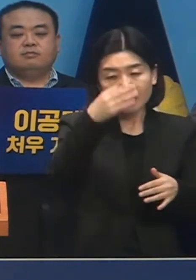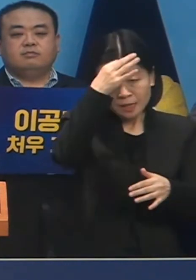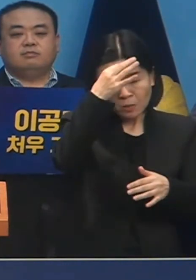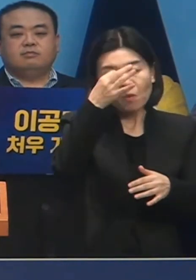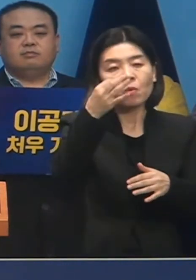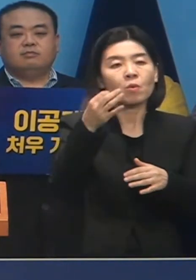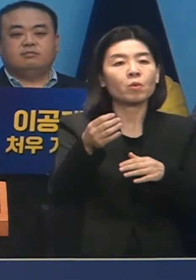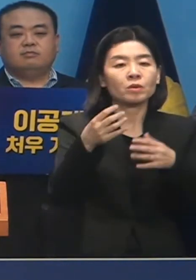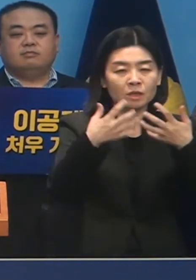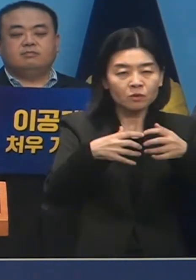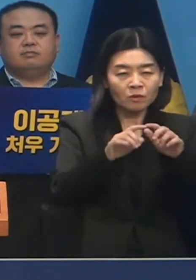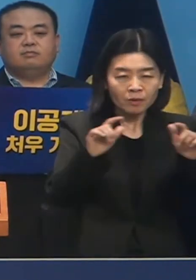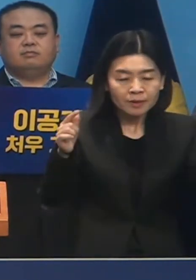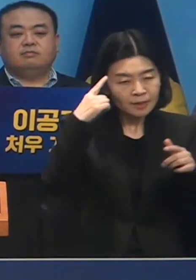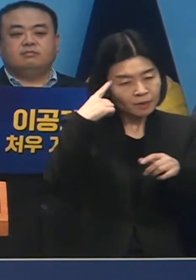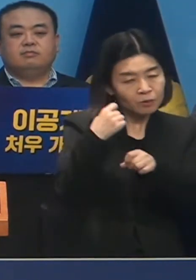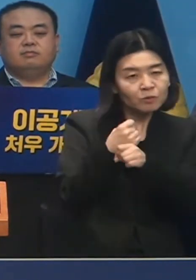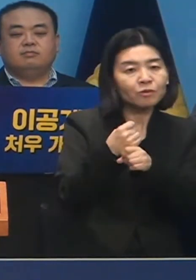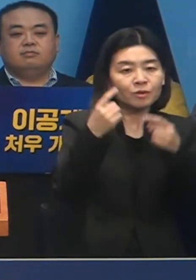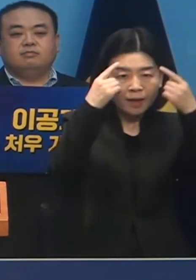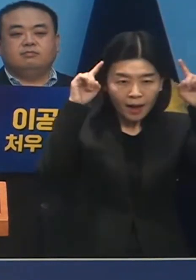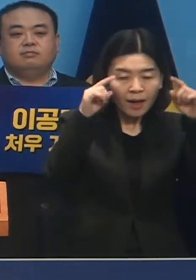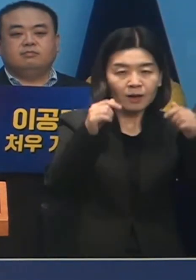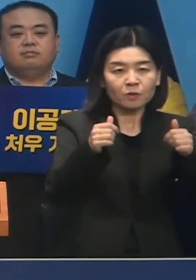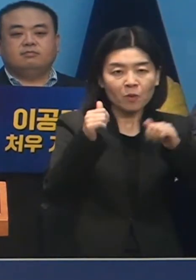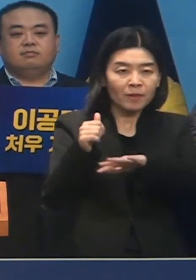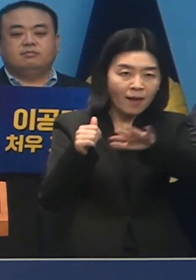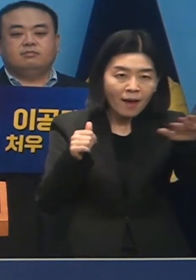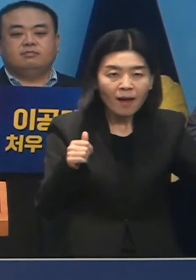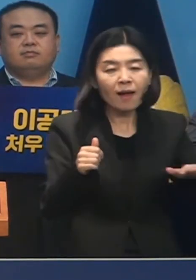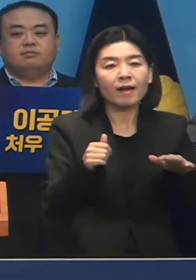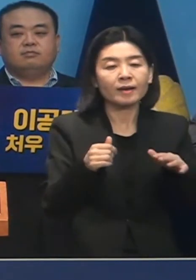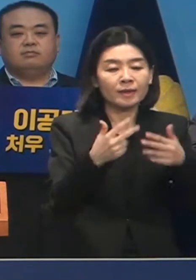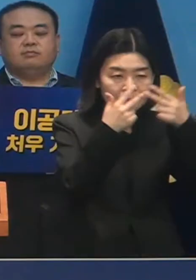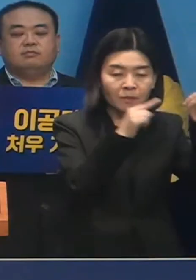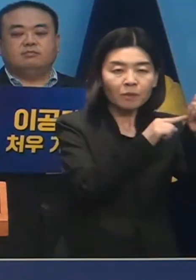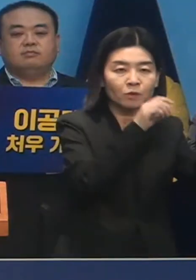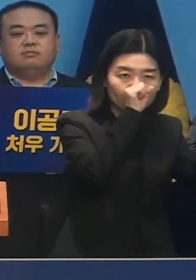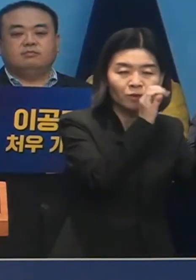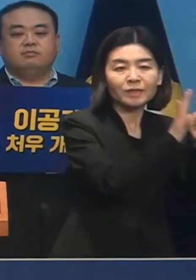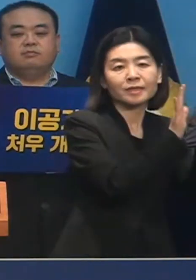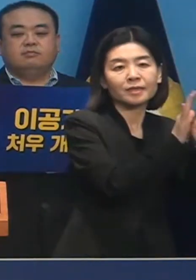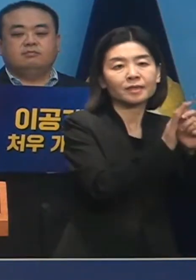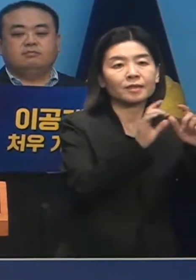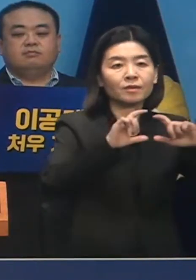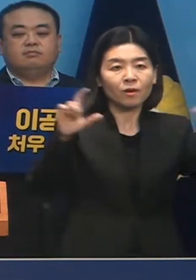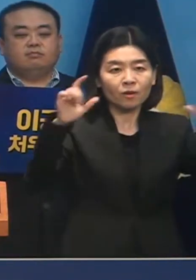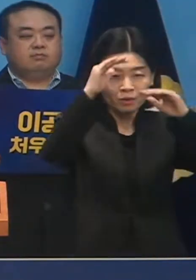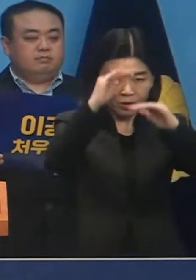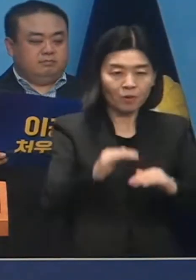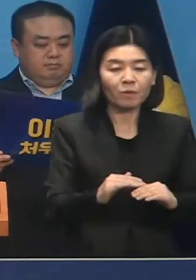대학원생, 졸업생, 과학기술자들의 이재명 후보 지지 선언문 낭독이 있겠습니다.